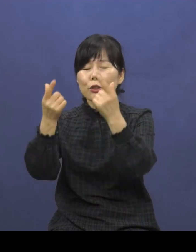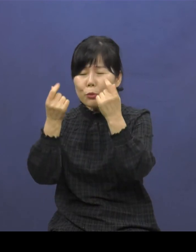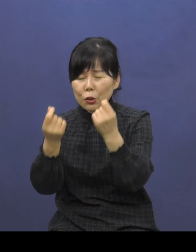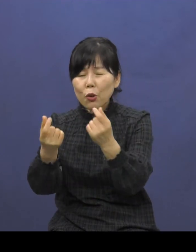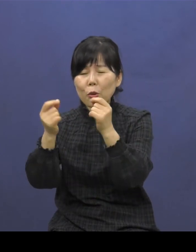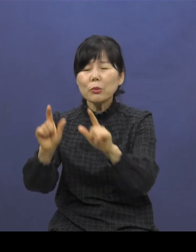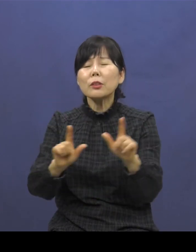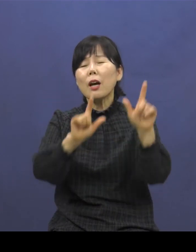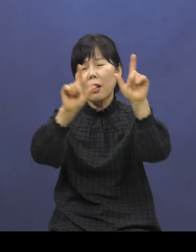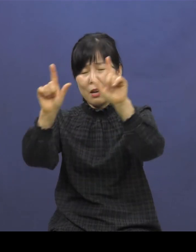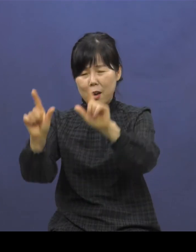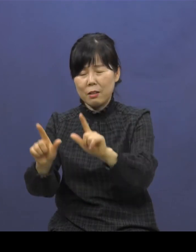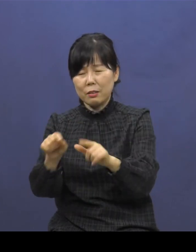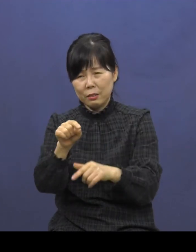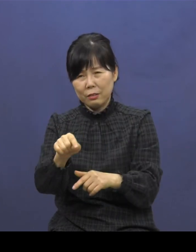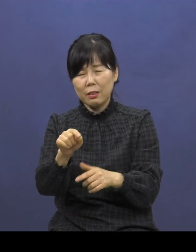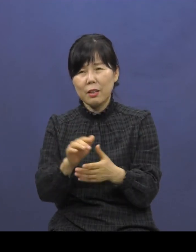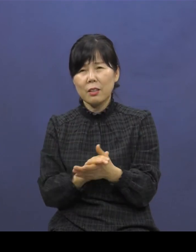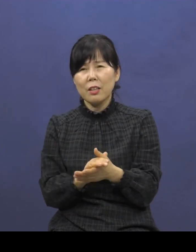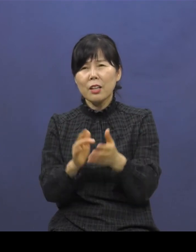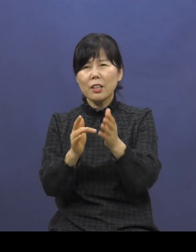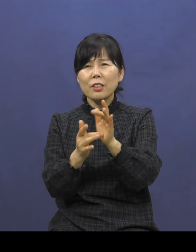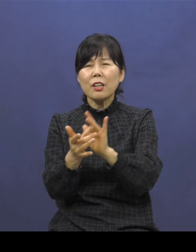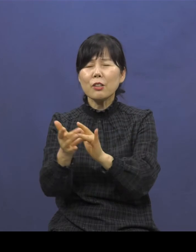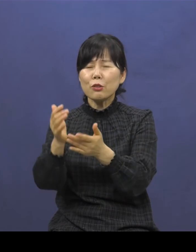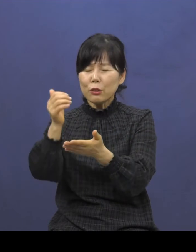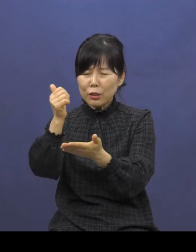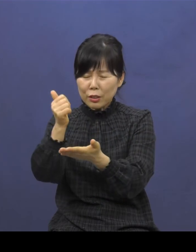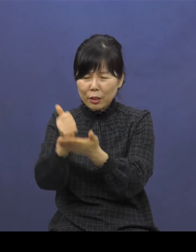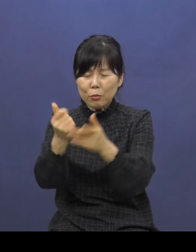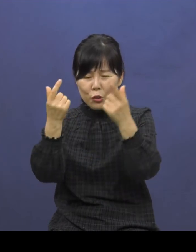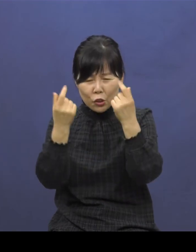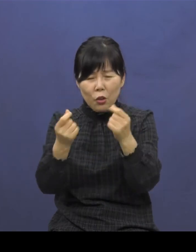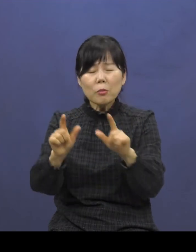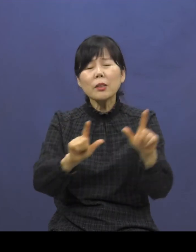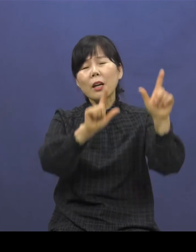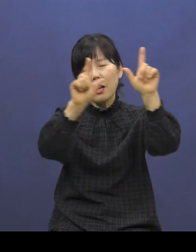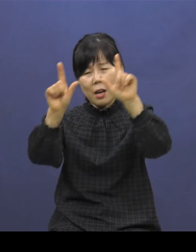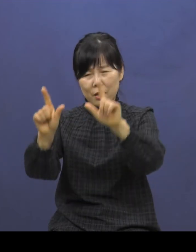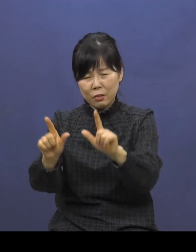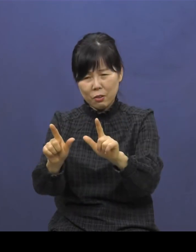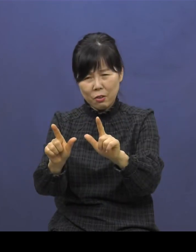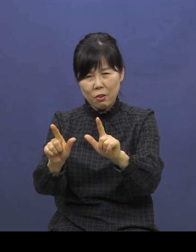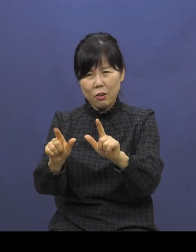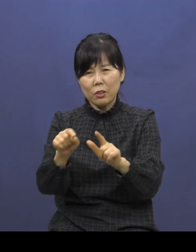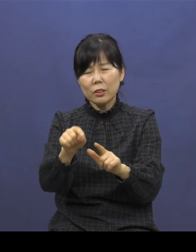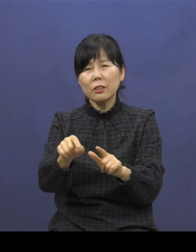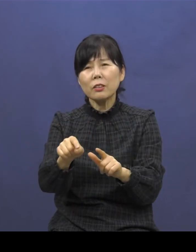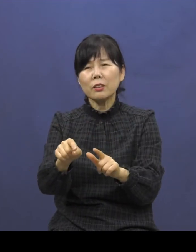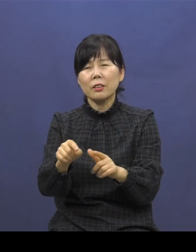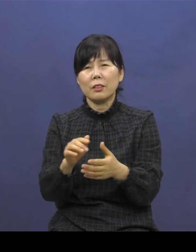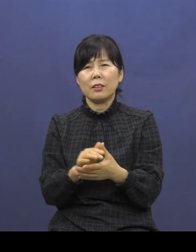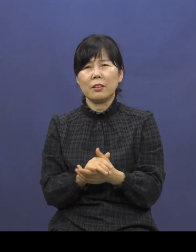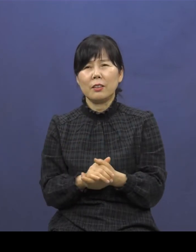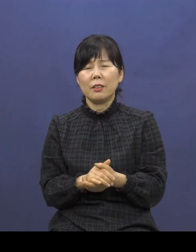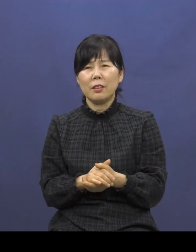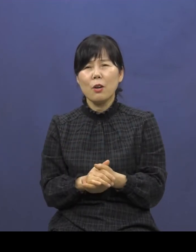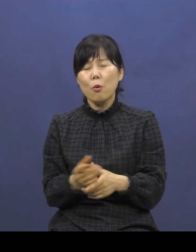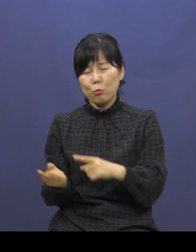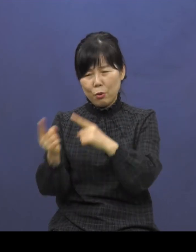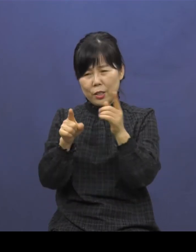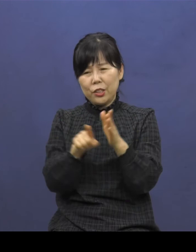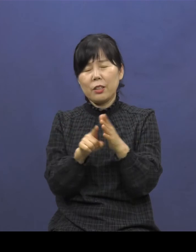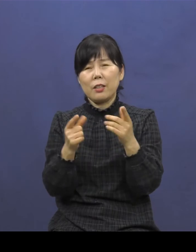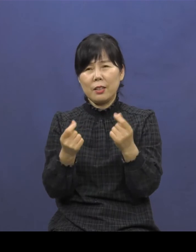누구냐? 예수님 짤이에요. 이 삶 속에서 예수님이 되는 거예요. 우리가 예수님처럼 살아가는, 그게